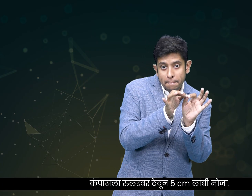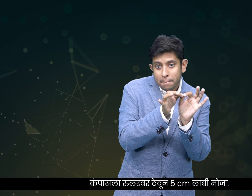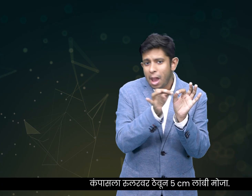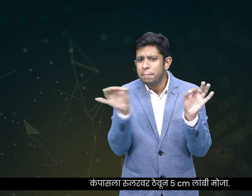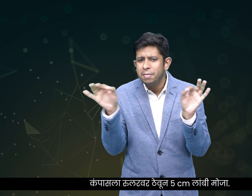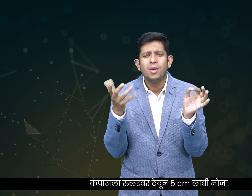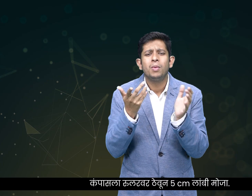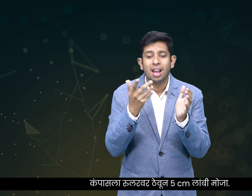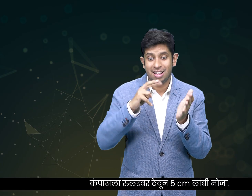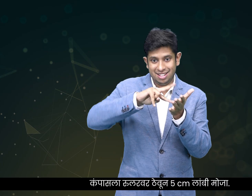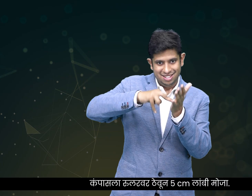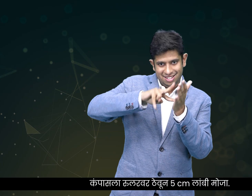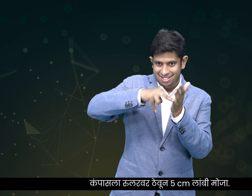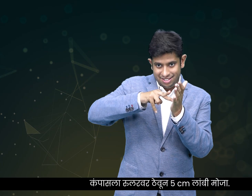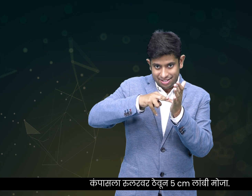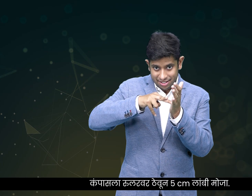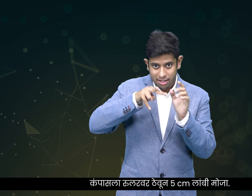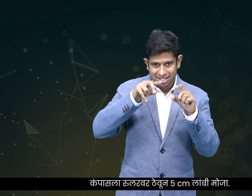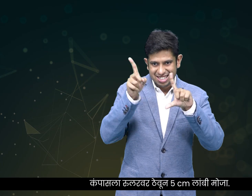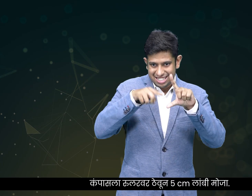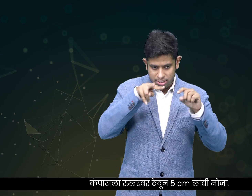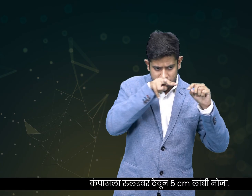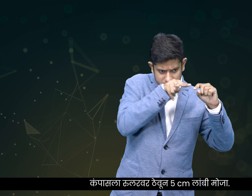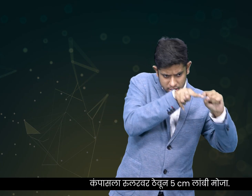कंपासला रुलरवर ठेवून 5 सेंटीमीटर लांबी मोजा.